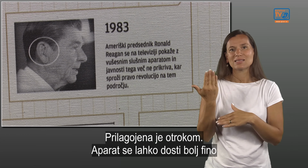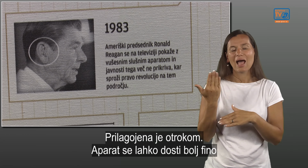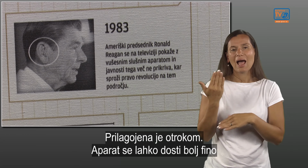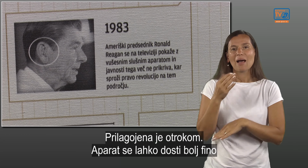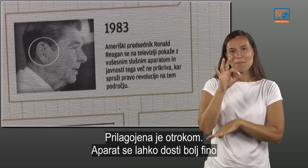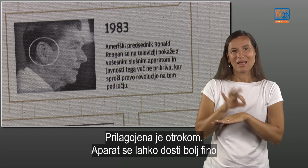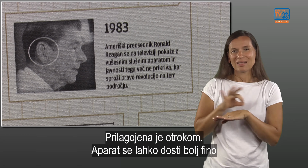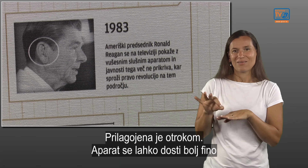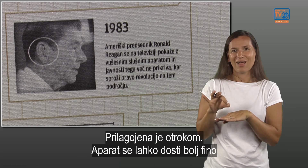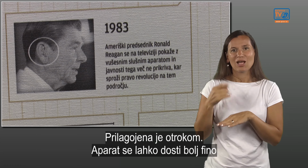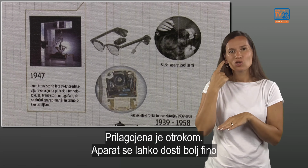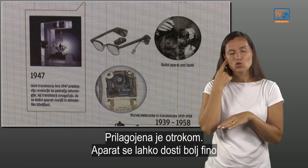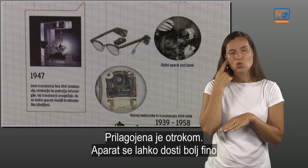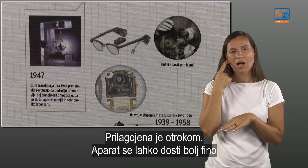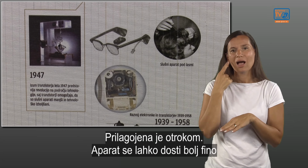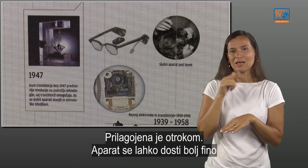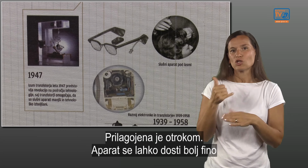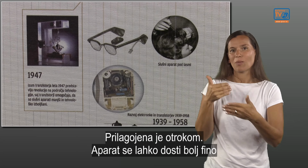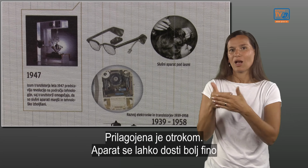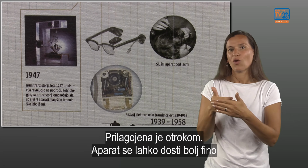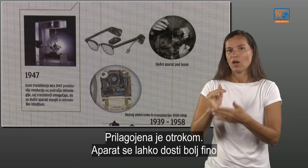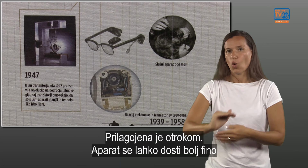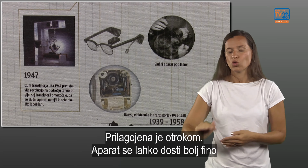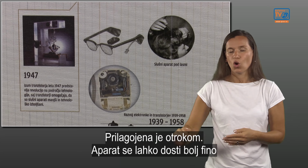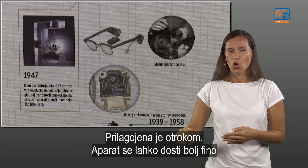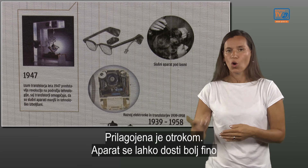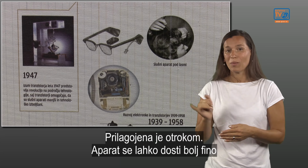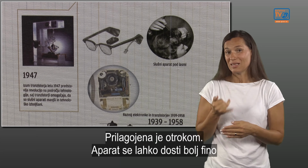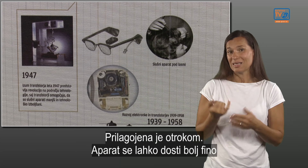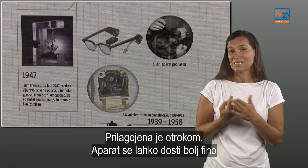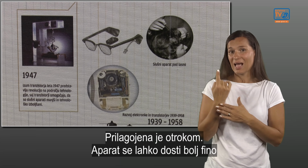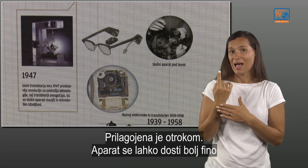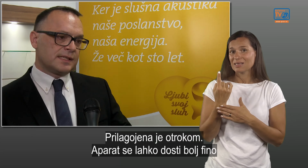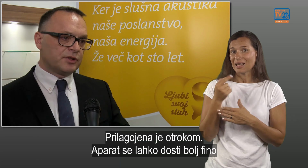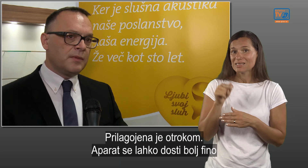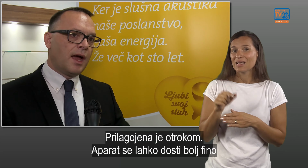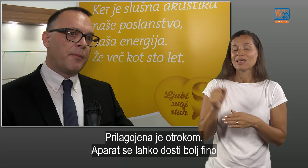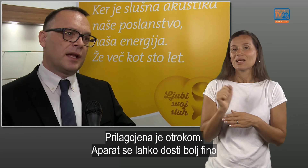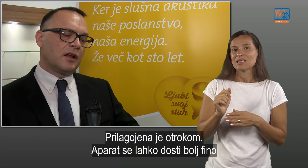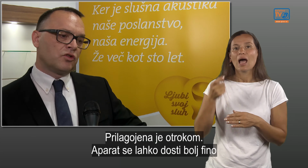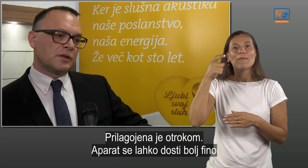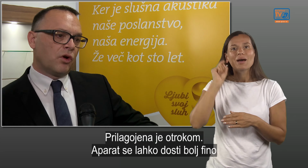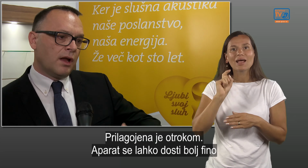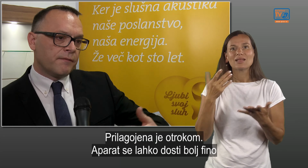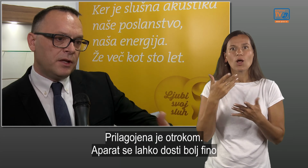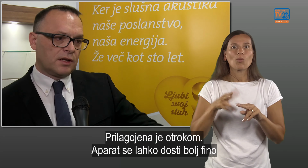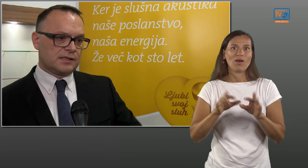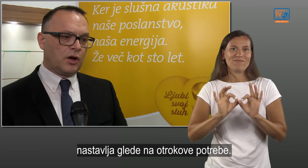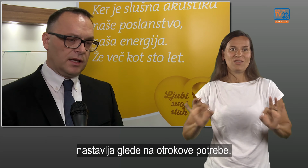za meritve sluha, ki so pač prilagojene otrokom in izhajajo iz teh meritev sluha, da se potem aparati lahko dosti